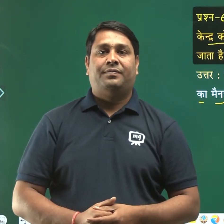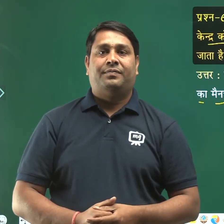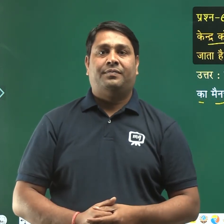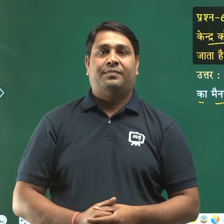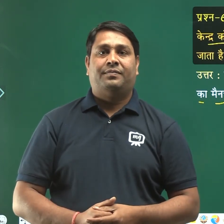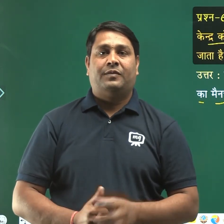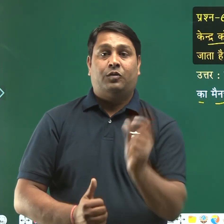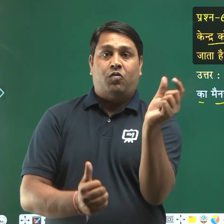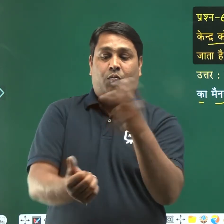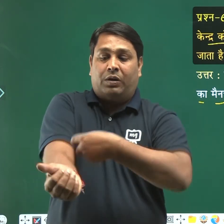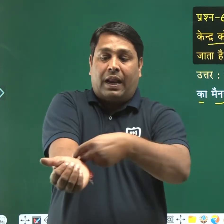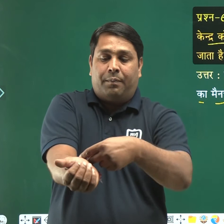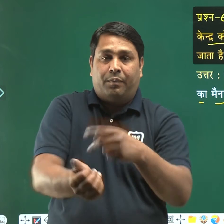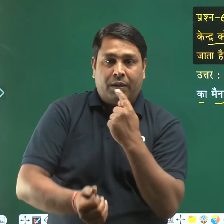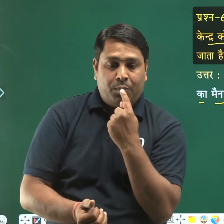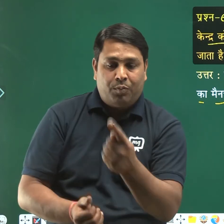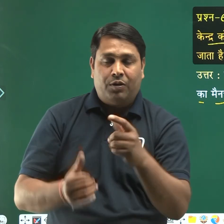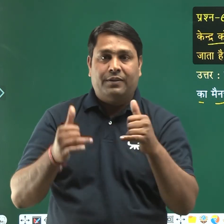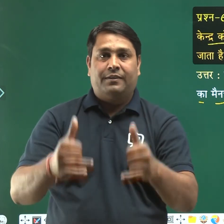मैनचेस्टर कहा जाता है।